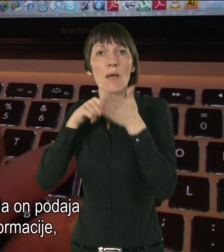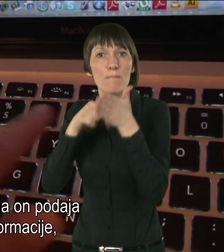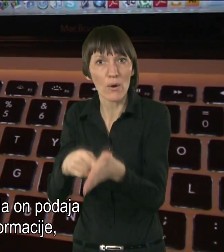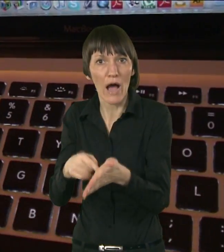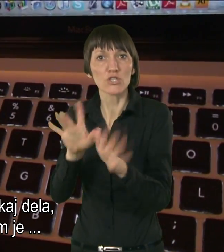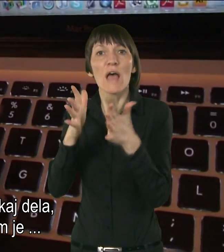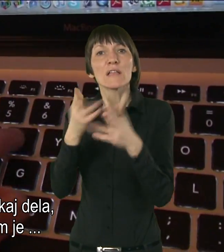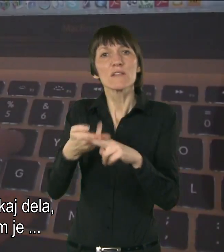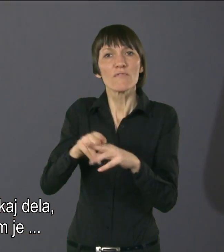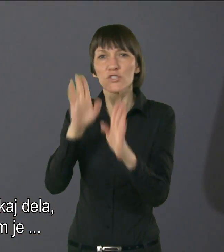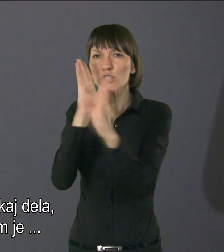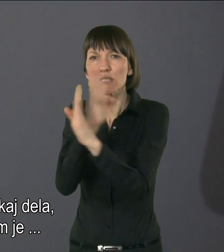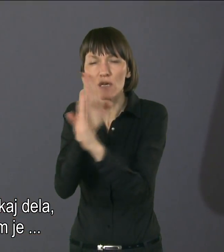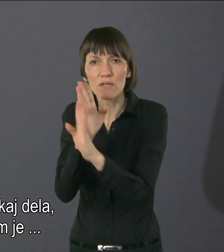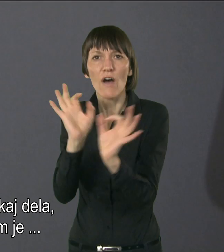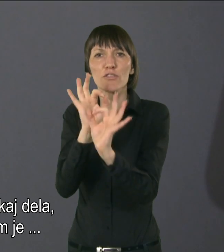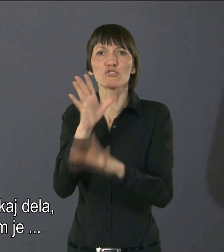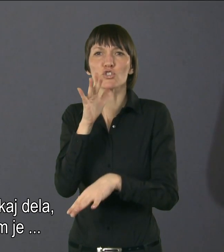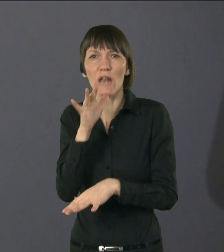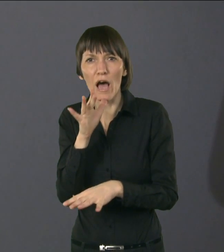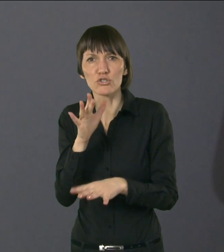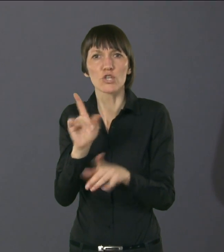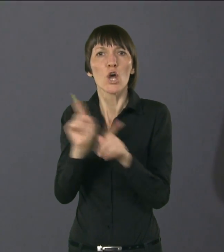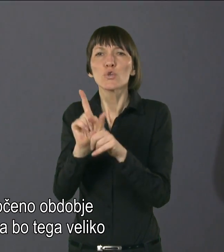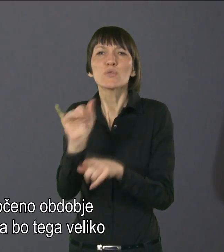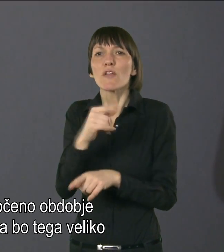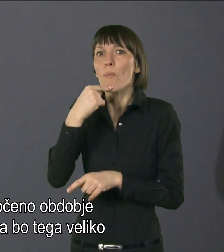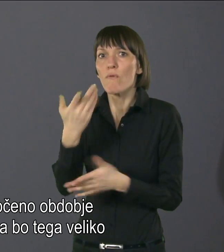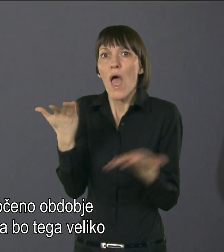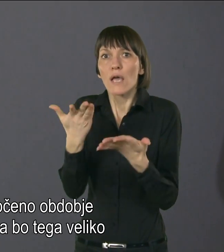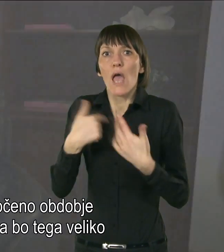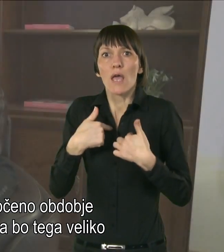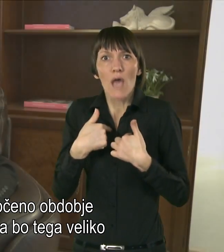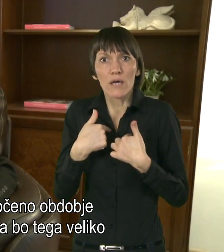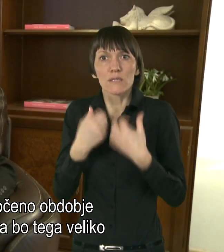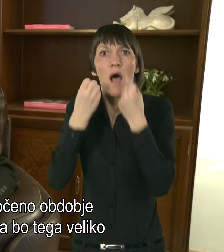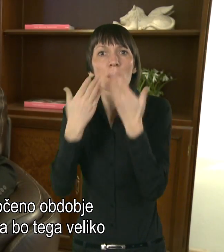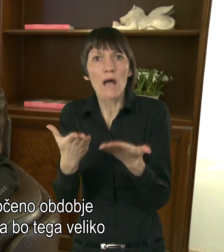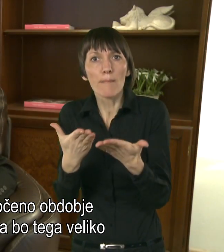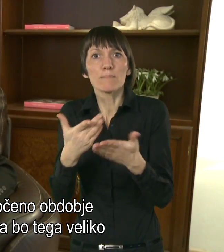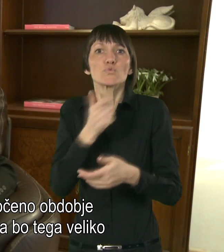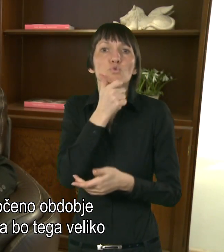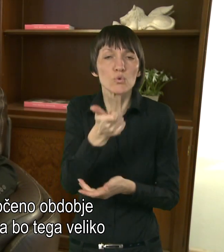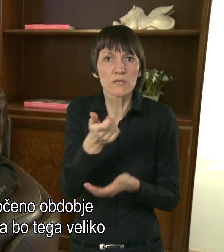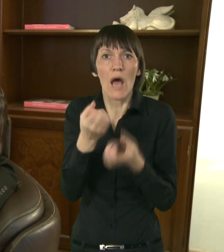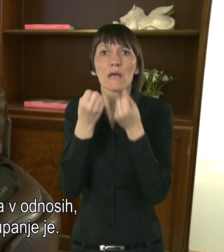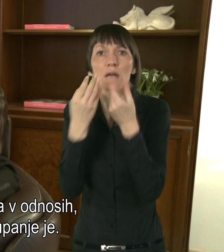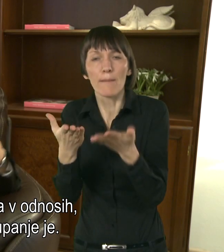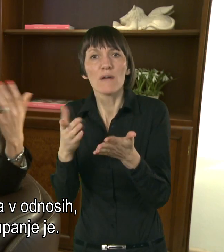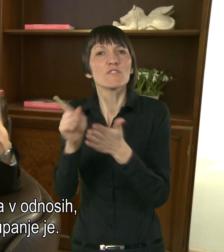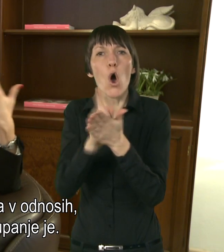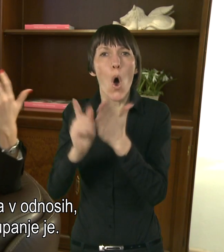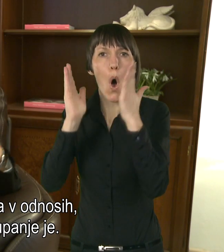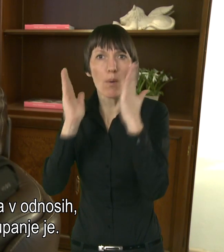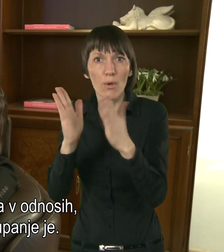vse informacije, kje je, kaj dela, s kom je, ki je tukaj neko določeno obdobje normalno, da bo tega veliko več,